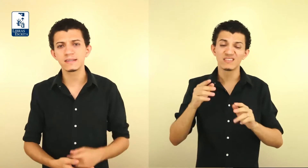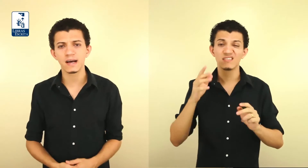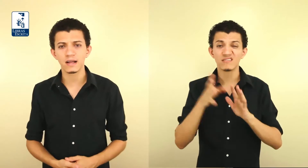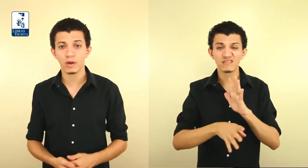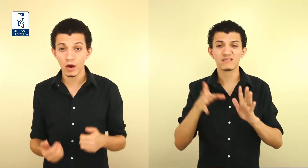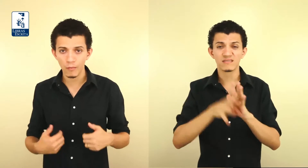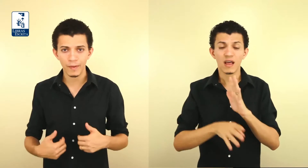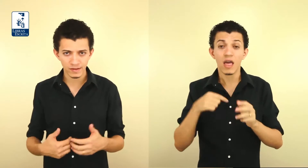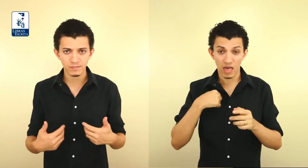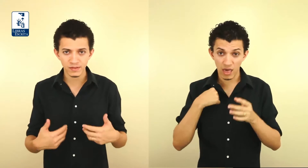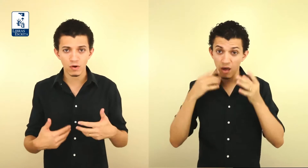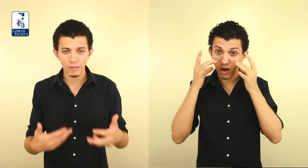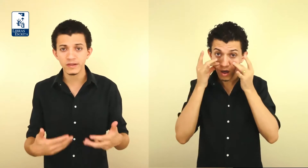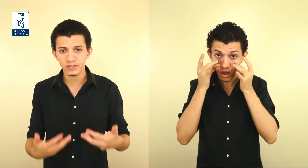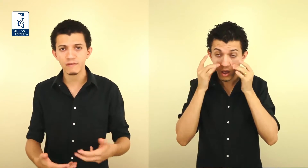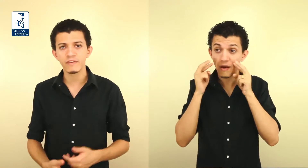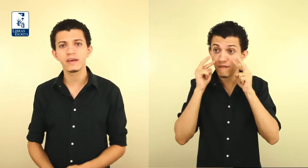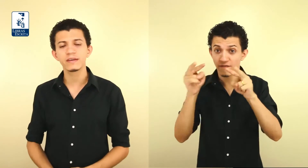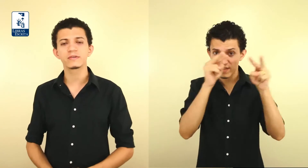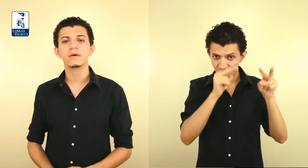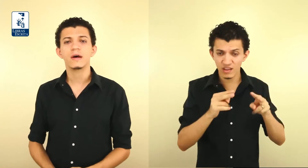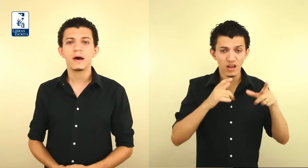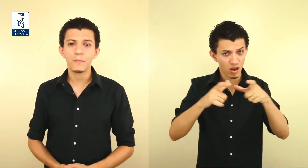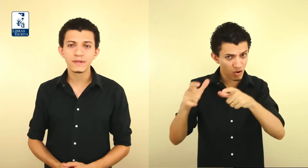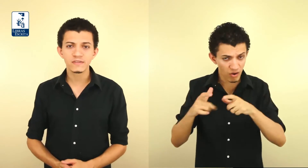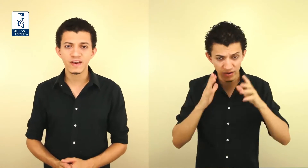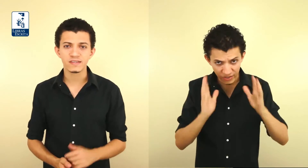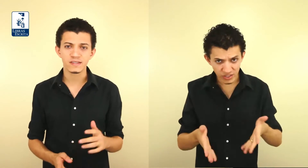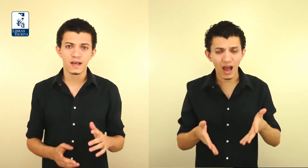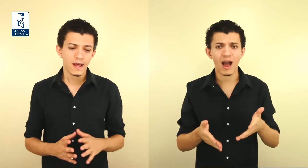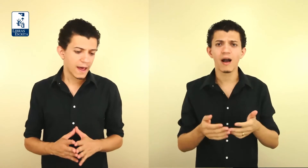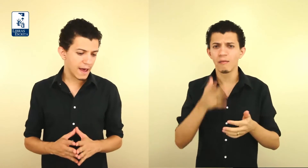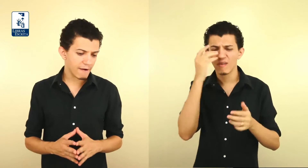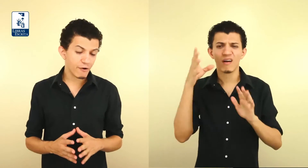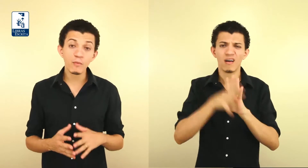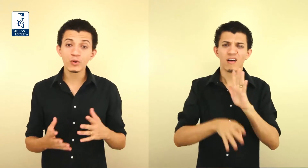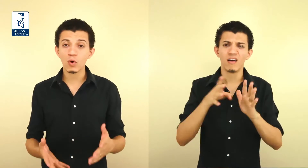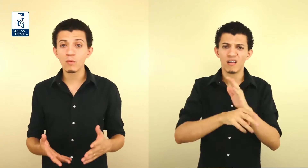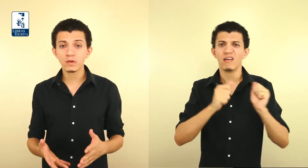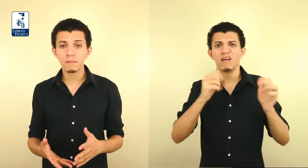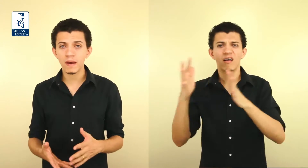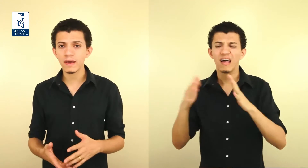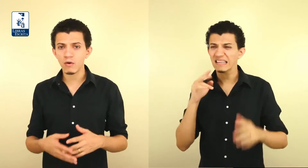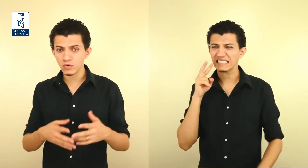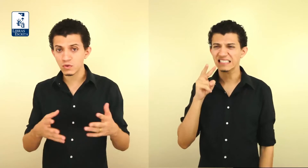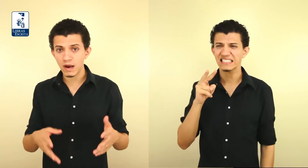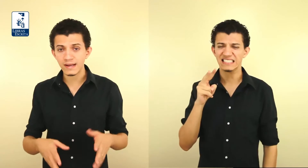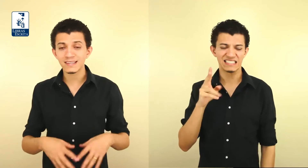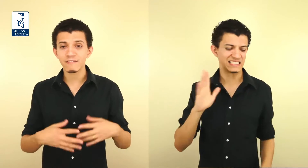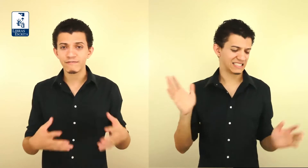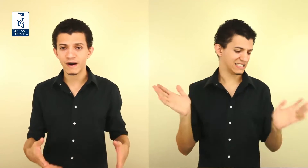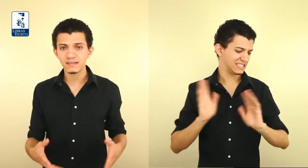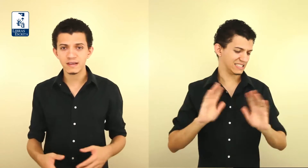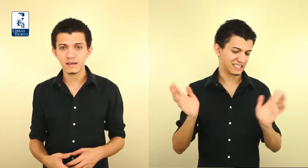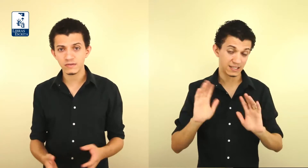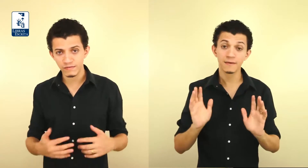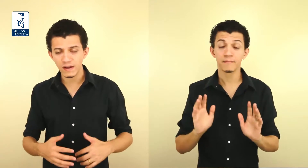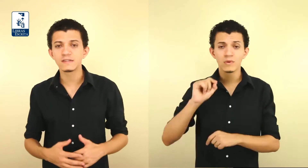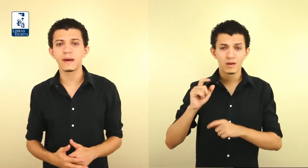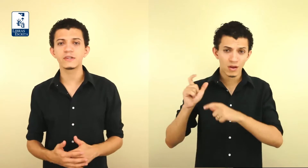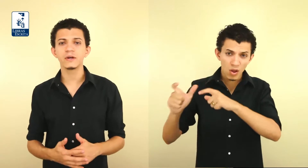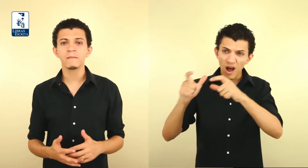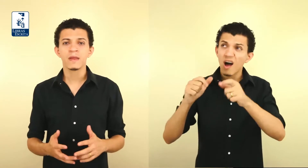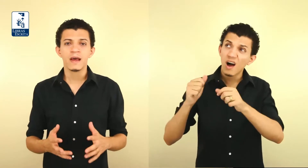português sinalizado. Eu, pessoalmente, já vi isso muitas vezes. Foi muito comum também, em alguns lugares ainda fazem